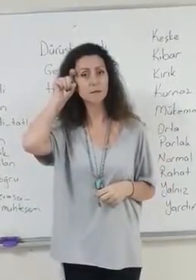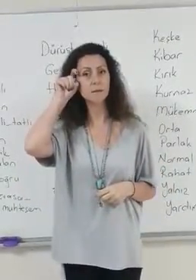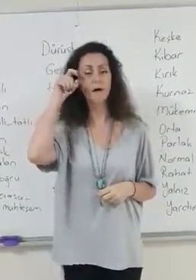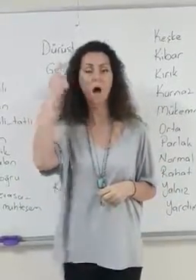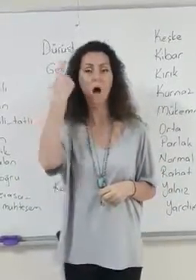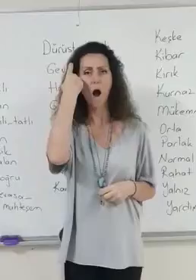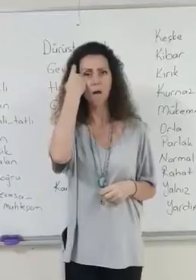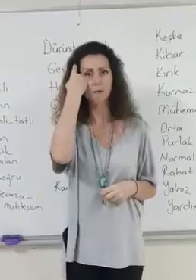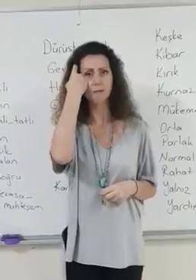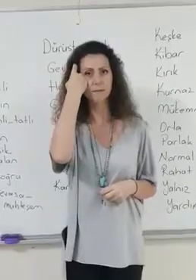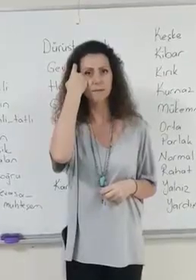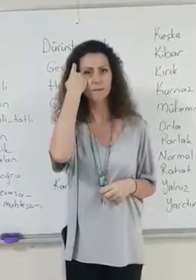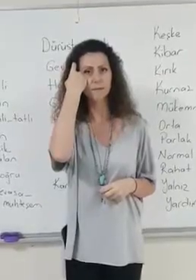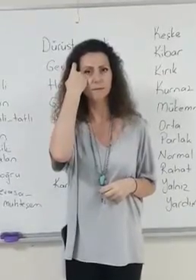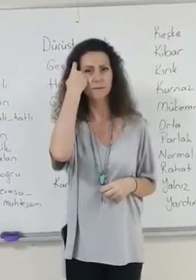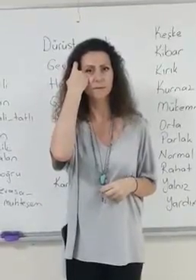akılsız, üst,